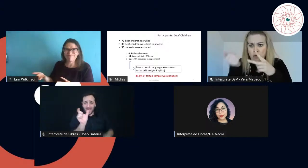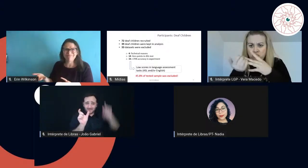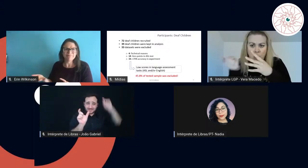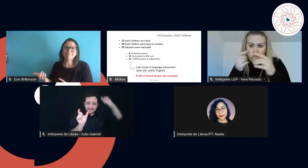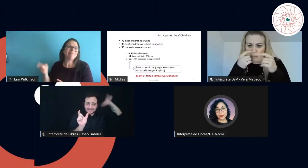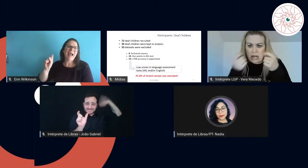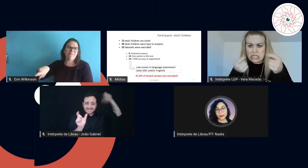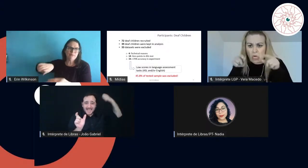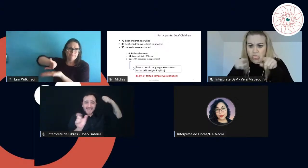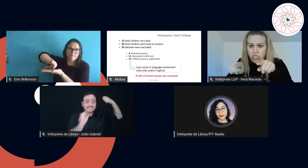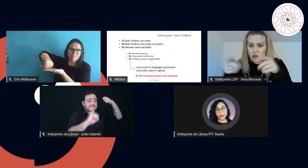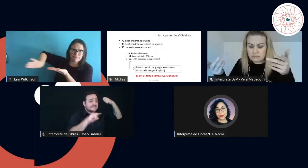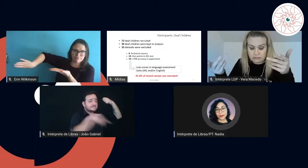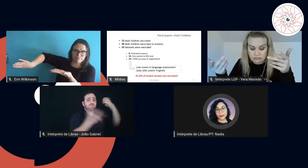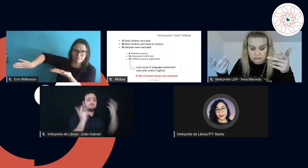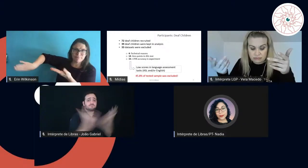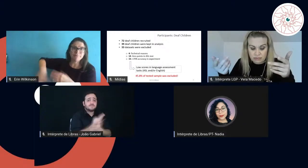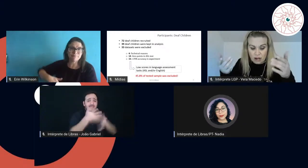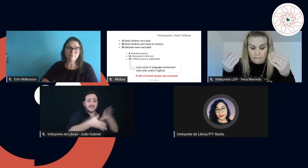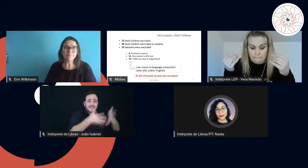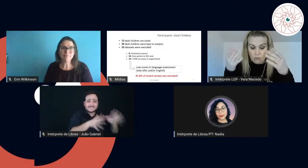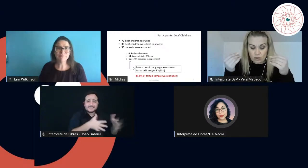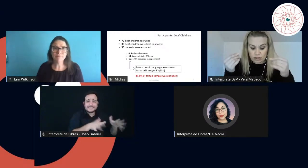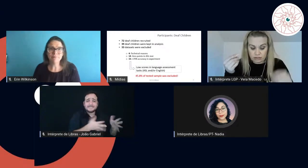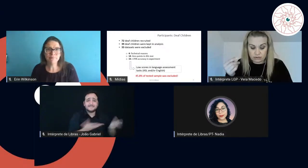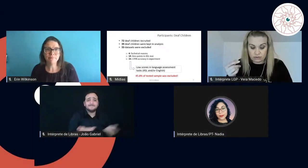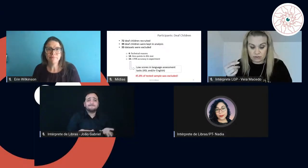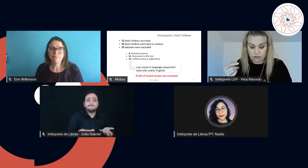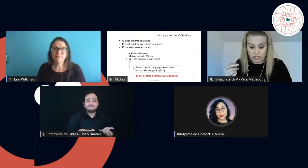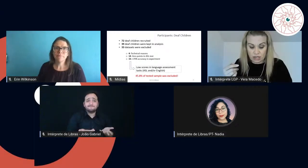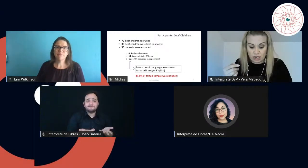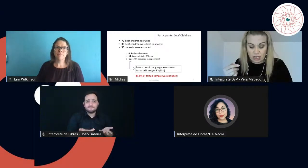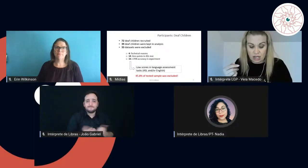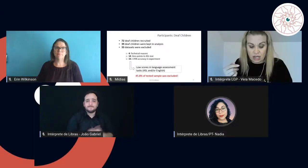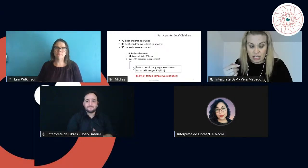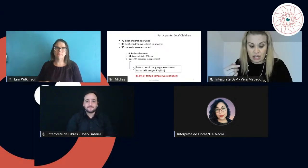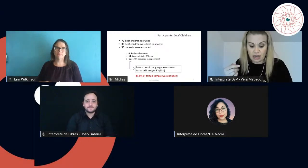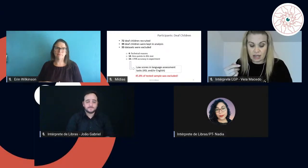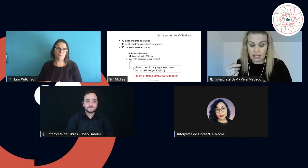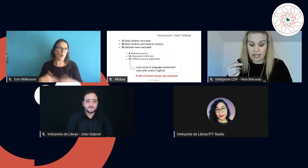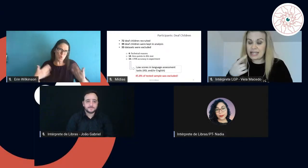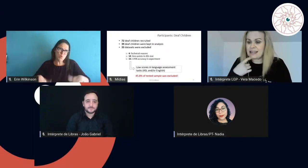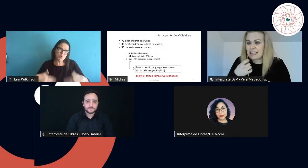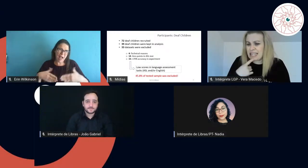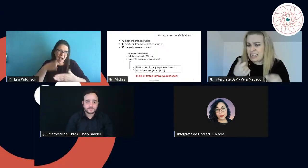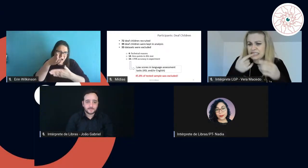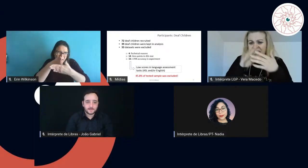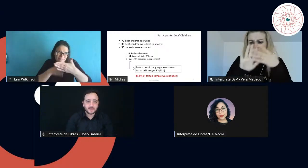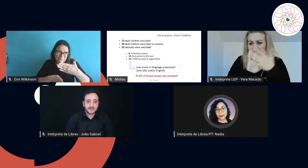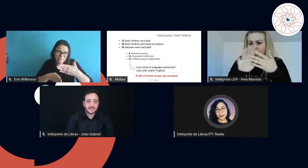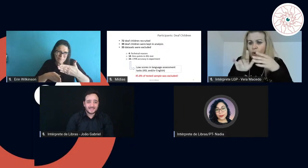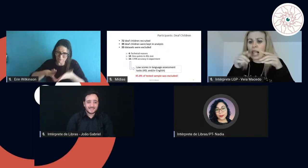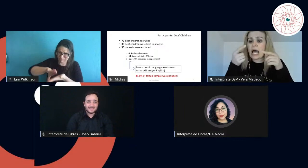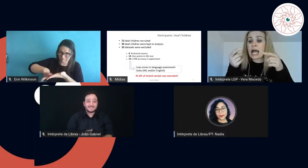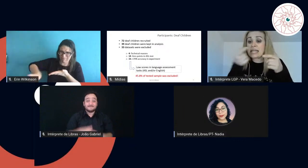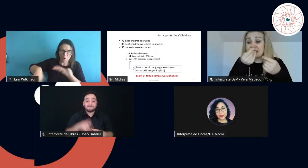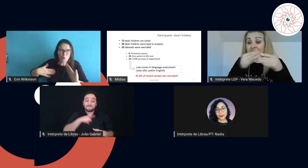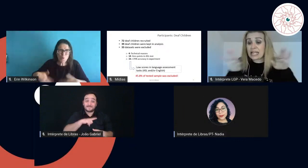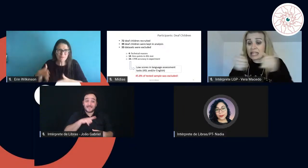performances ah muito equilibradas, tanto em língua inglesa como em língua de sinais.